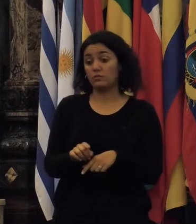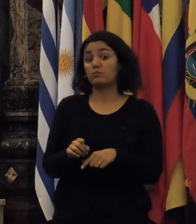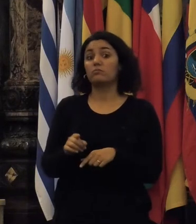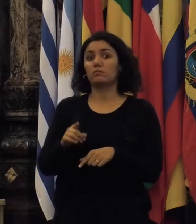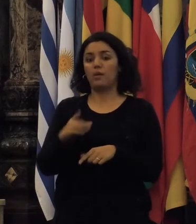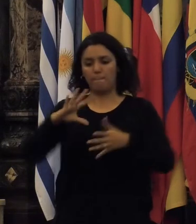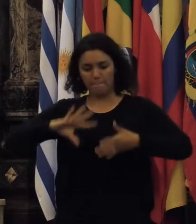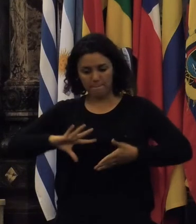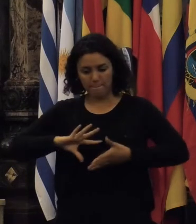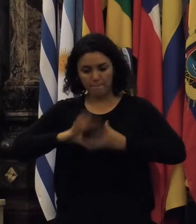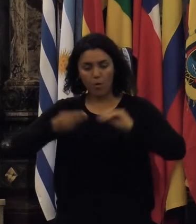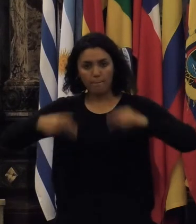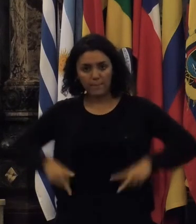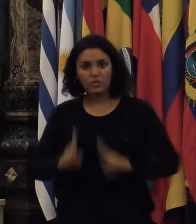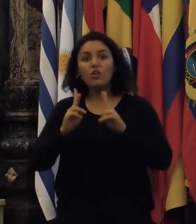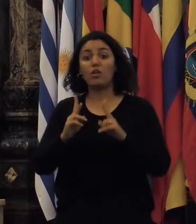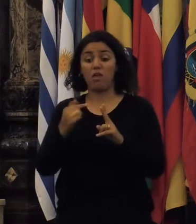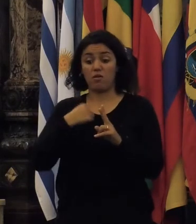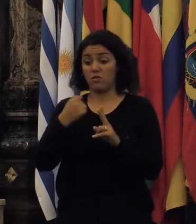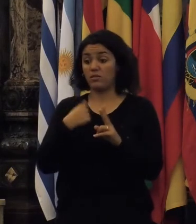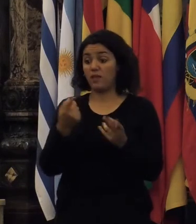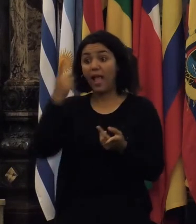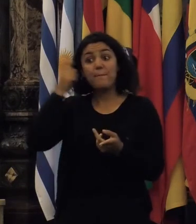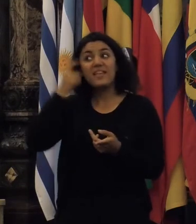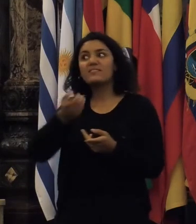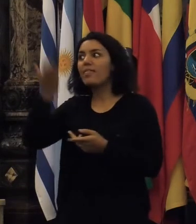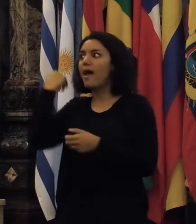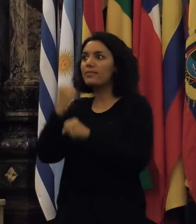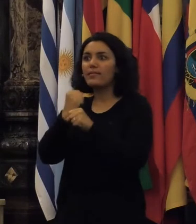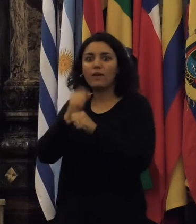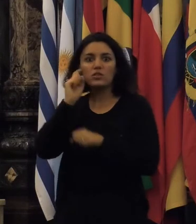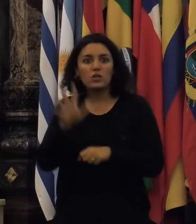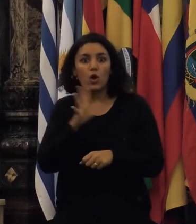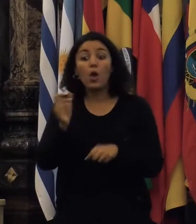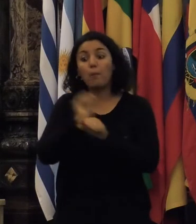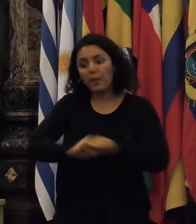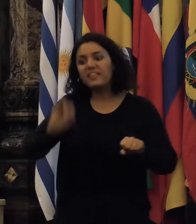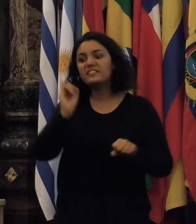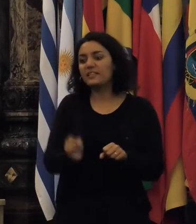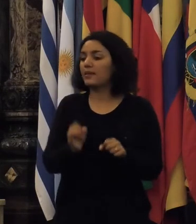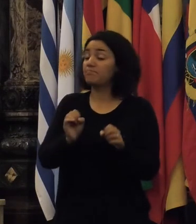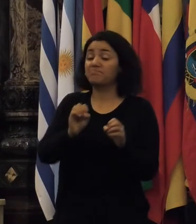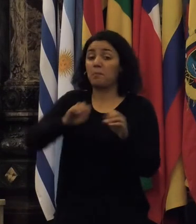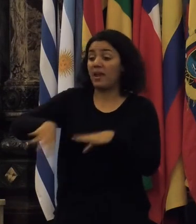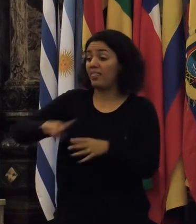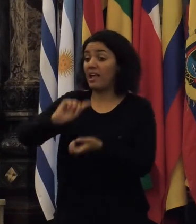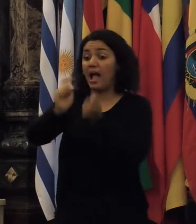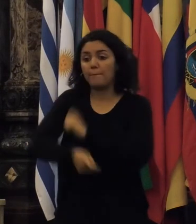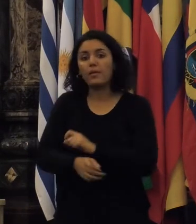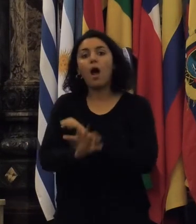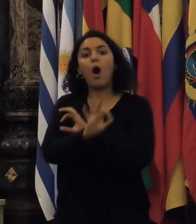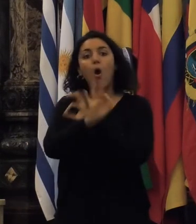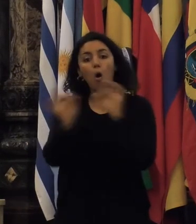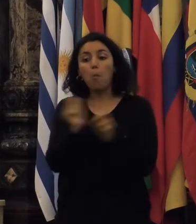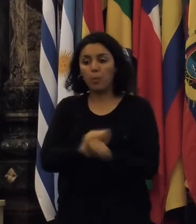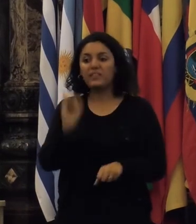metodológica, nuestras propias herramientas, pueden perderse o pueden utilizarse. Dependiendo, ¿sí?,